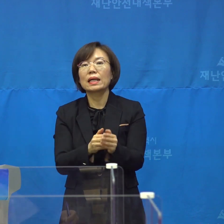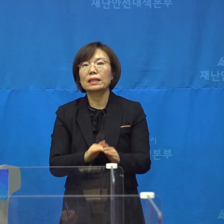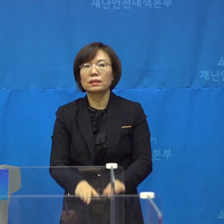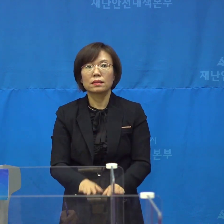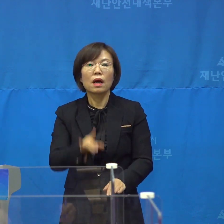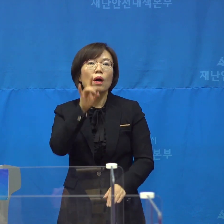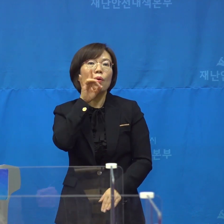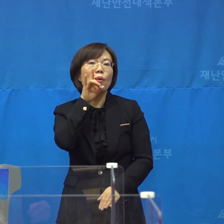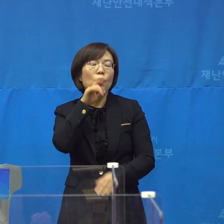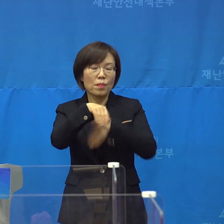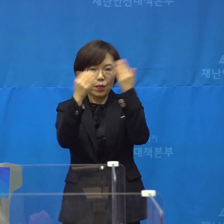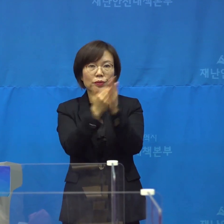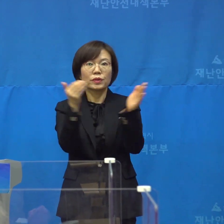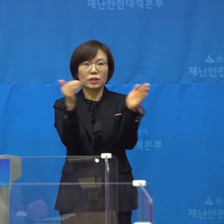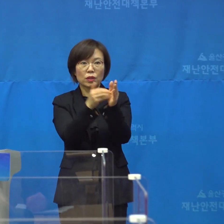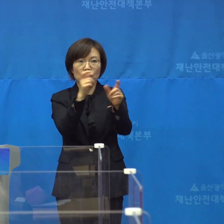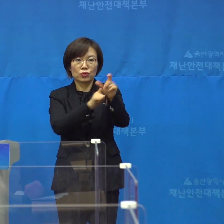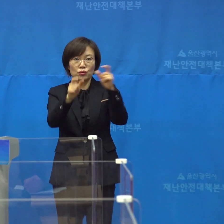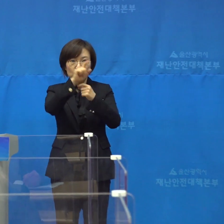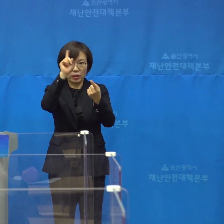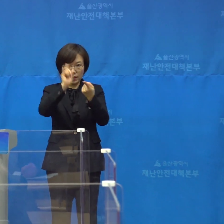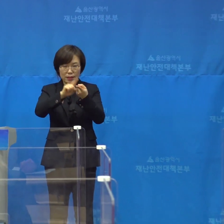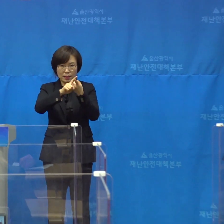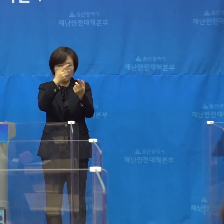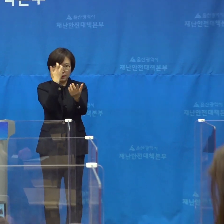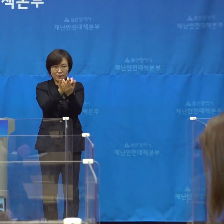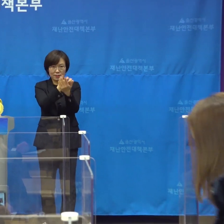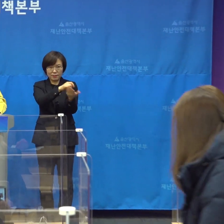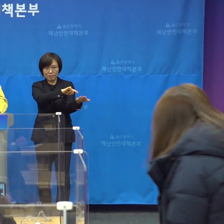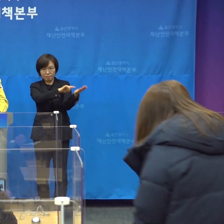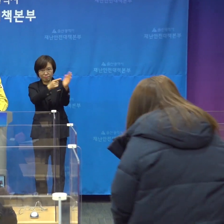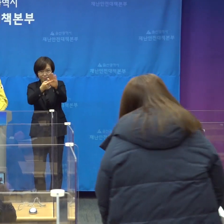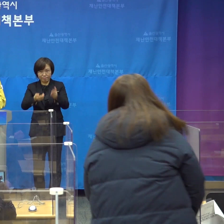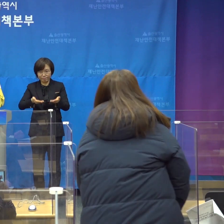질의 답변은 여기서 종결하고 추가 질의 사항은 저희 대변인실을